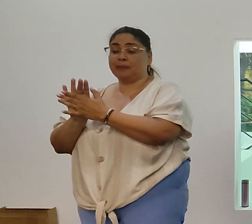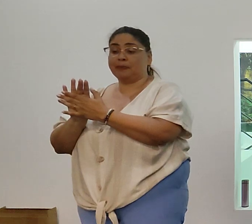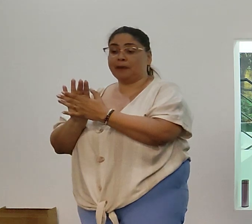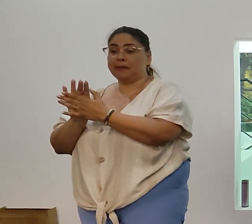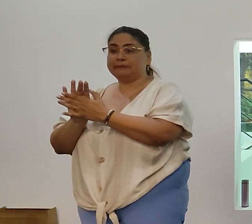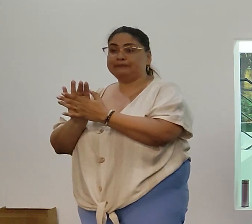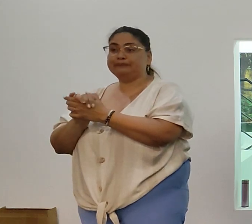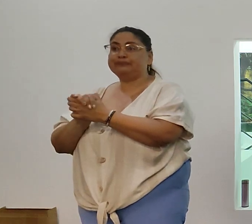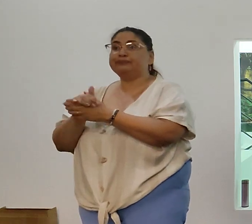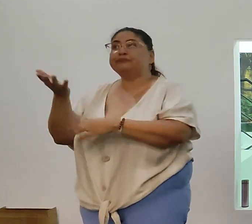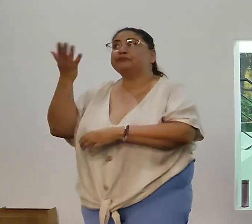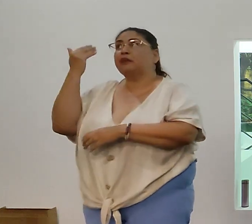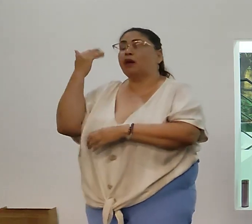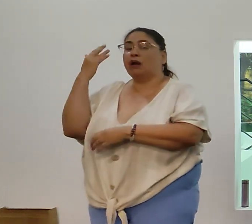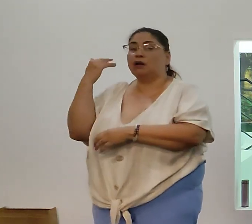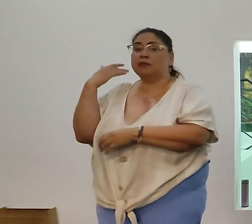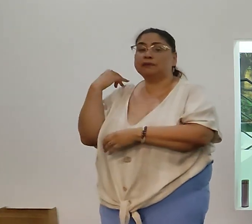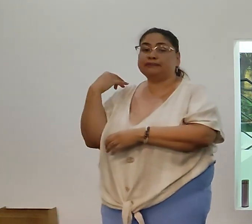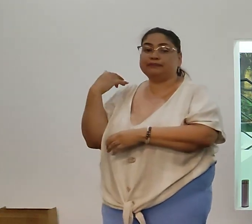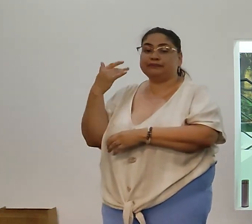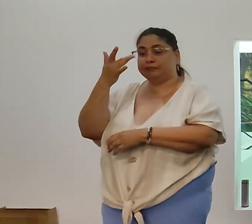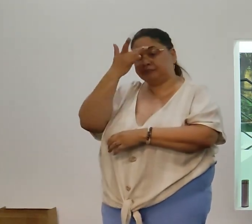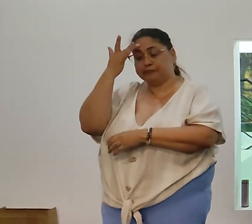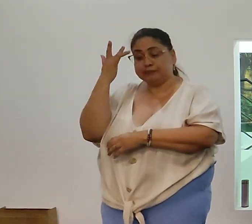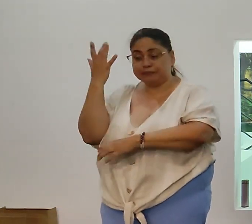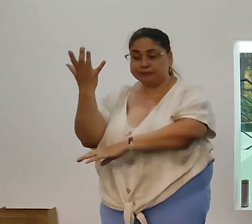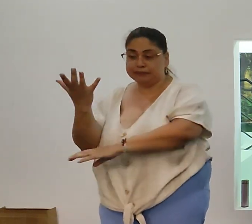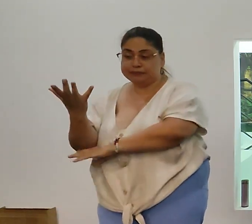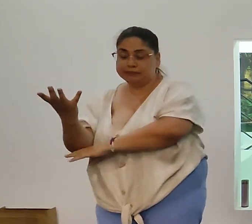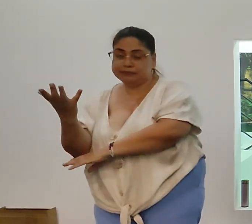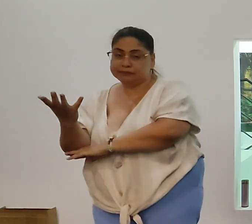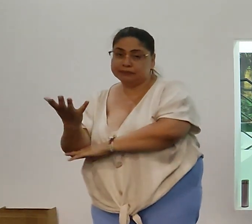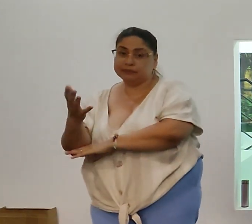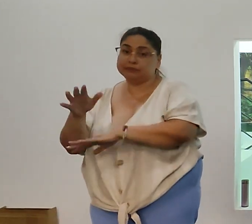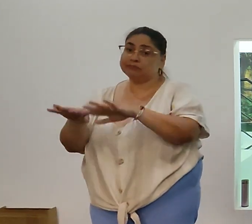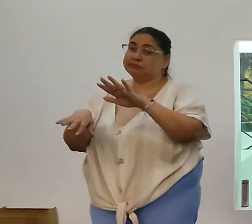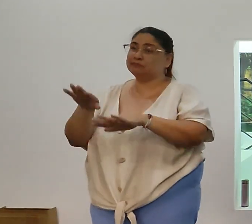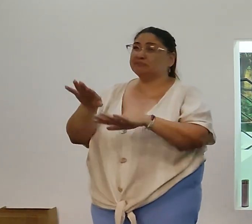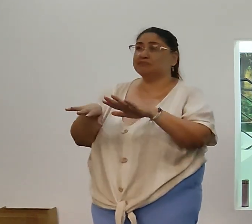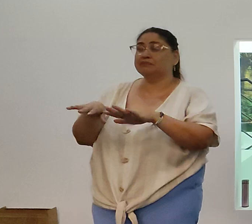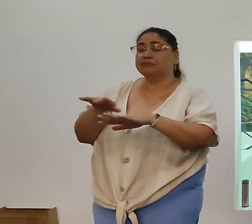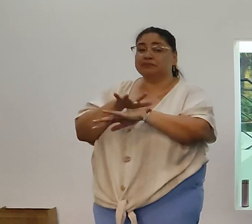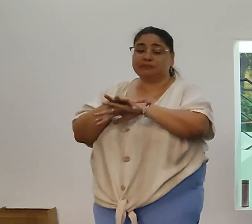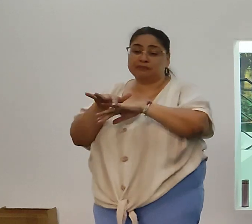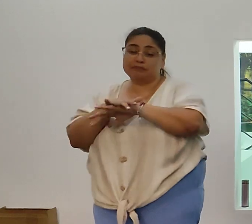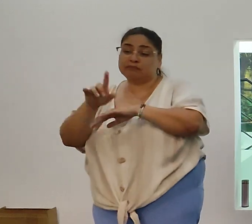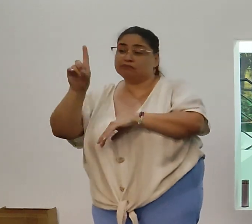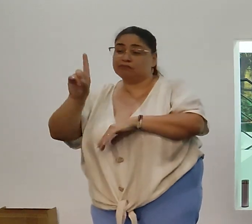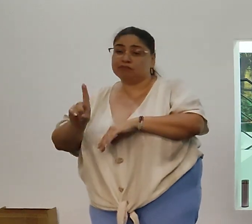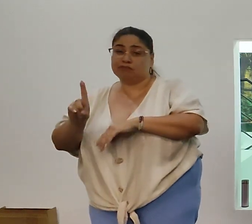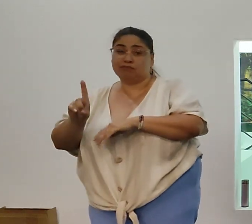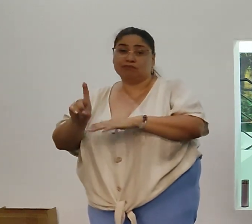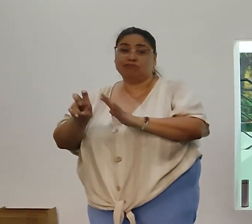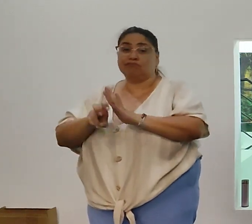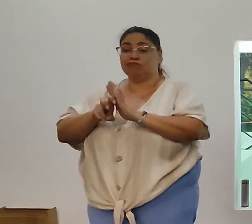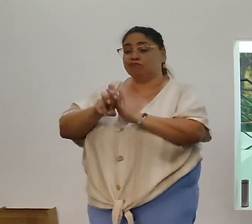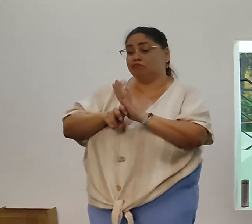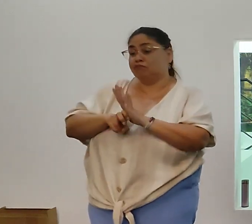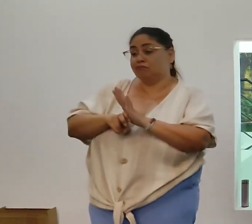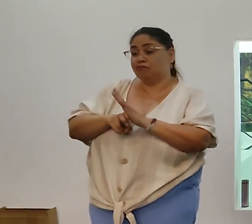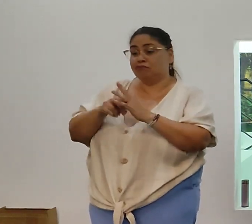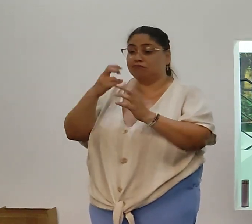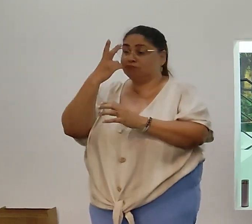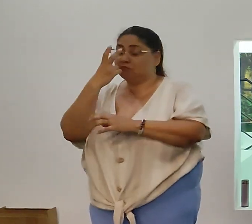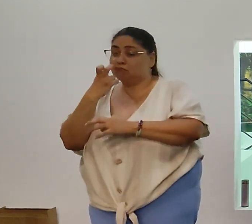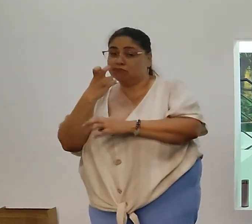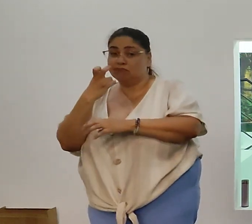Provavelmente naqueles dias as pessoas que eram mendigos, as pessoas que tinham muitas vezes problemas, deficiências físicas, eles não